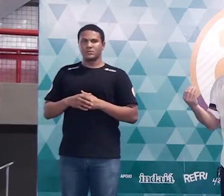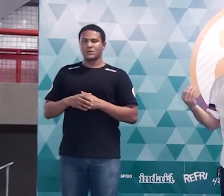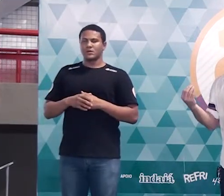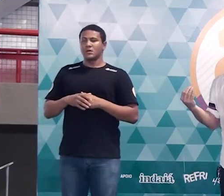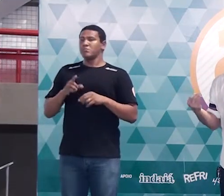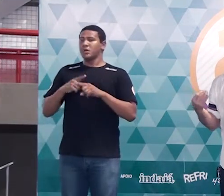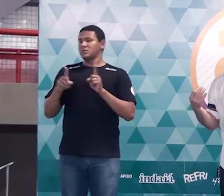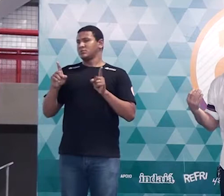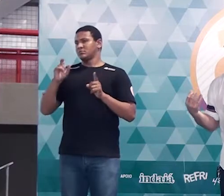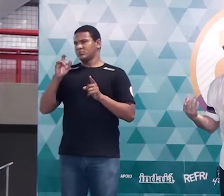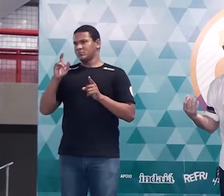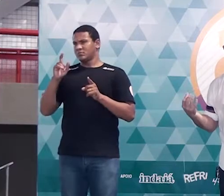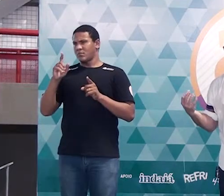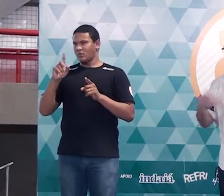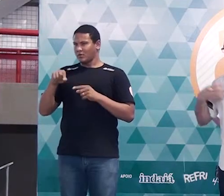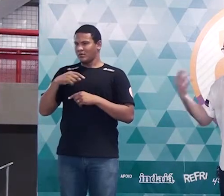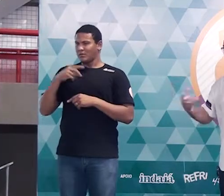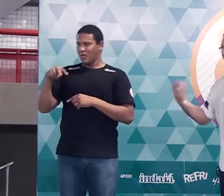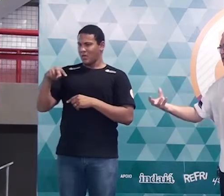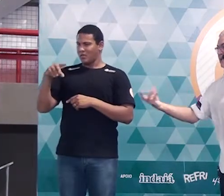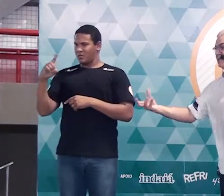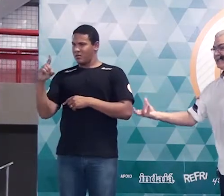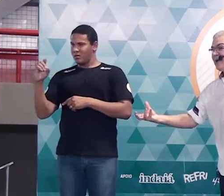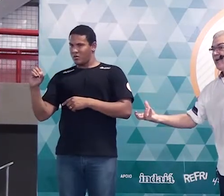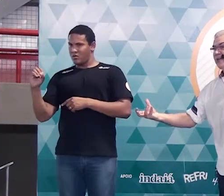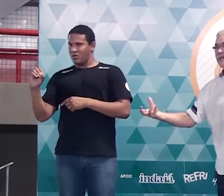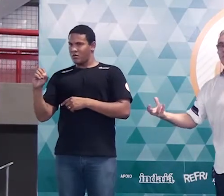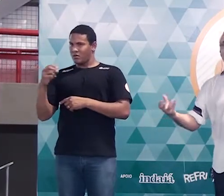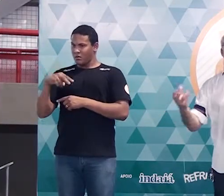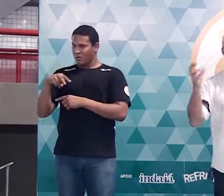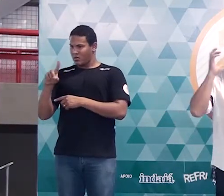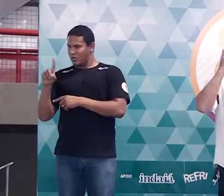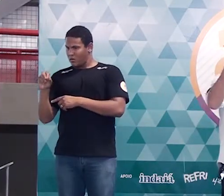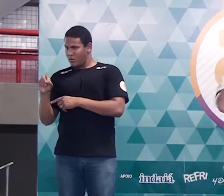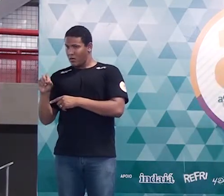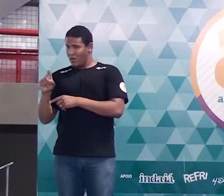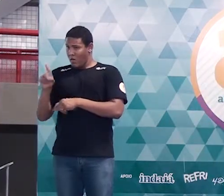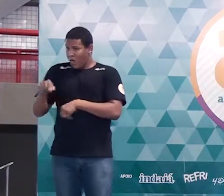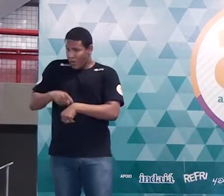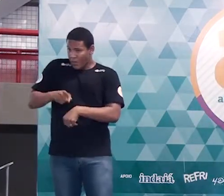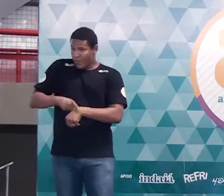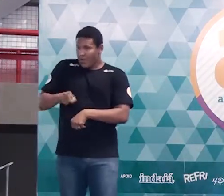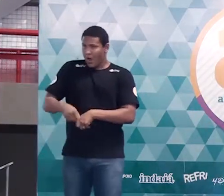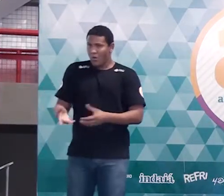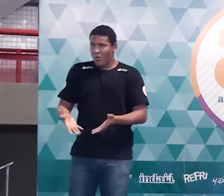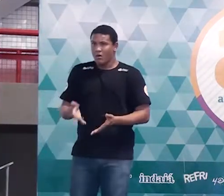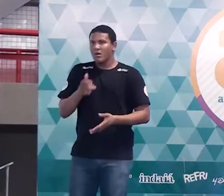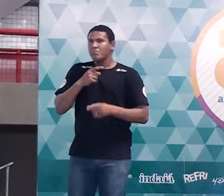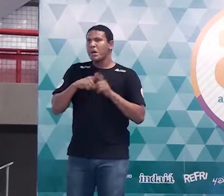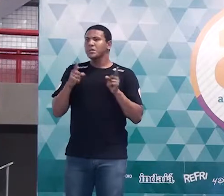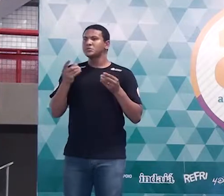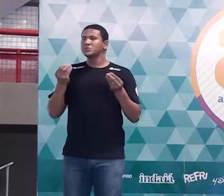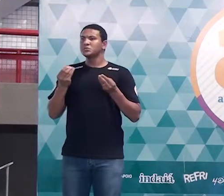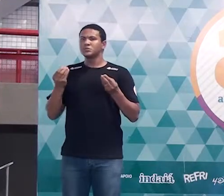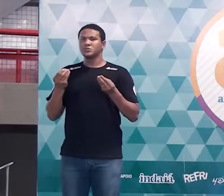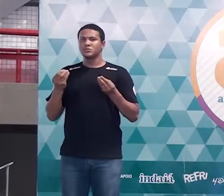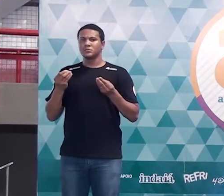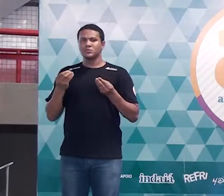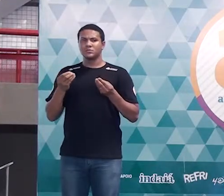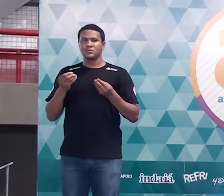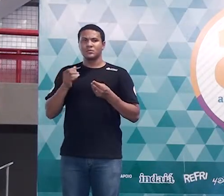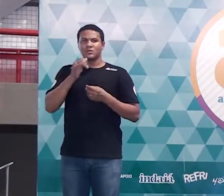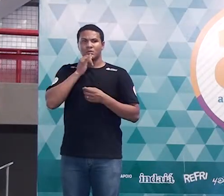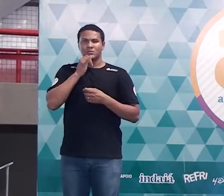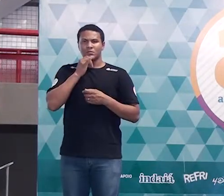quando você usa o gerúndio, é uma coisa que está acontecendo agora. Mas num call center, por exemplo, eu telefono para